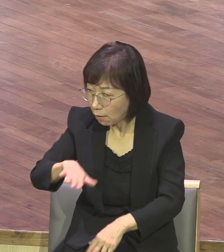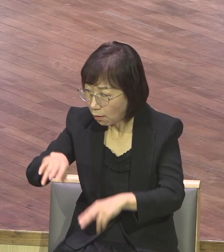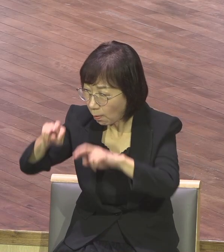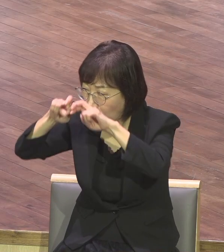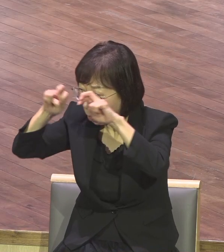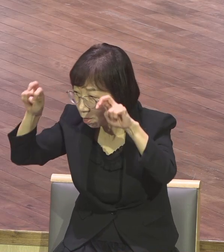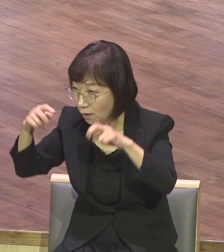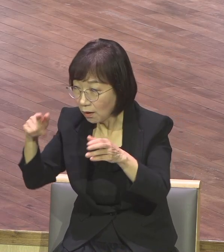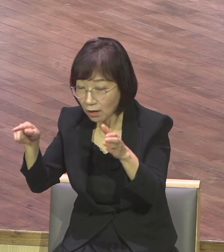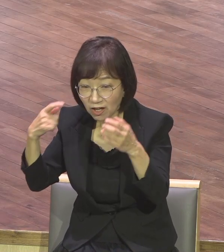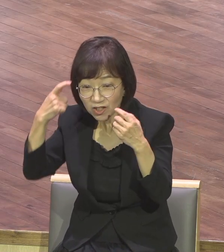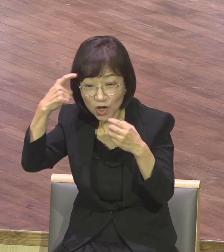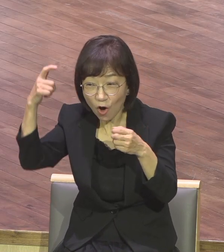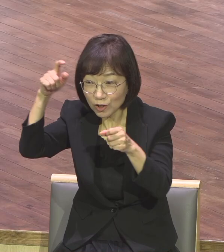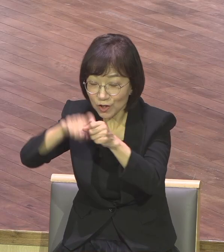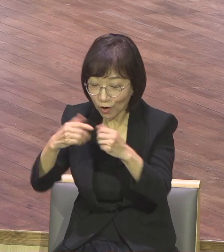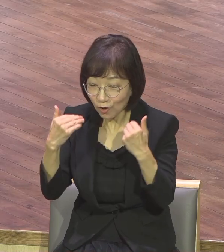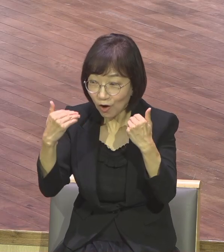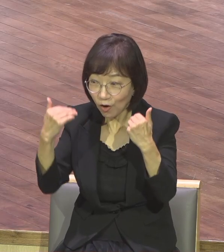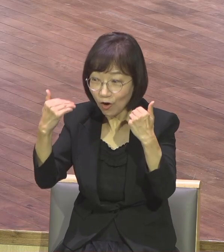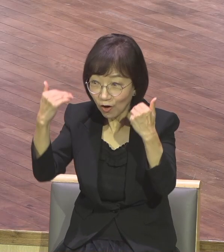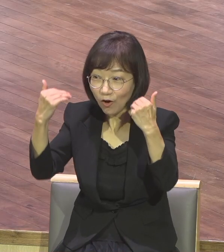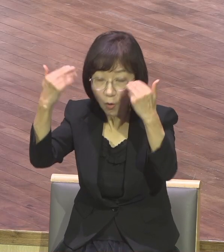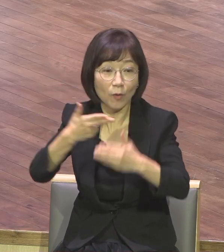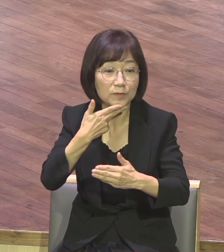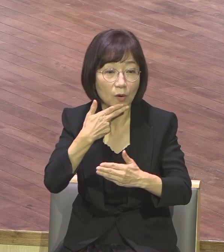없으면 어떻게 되느냐